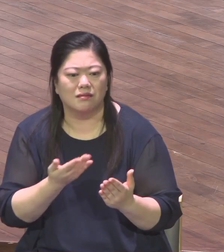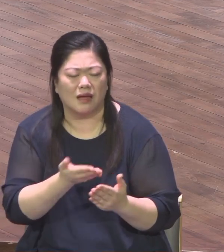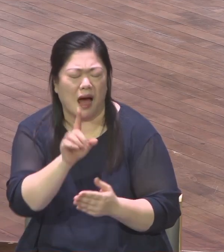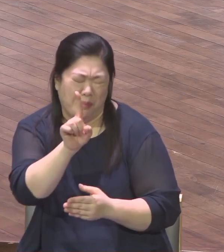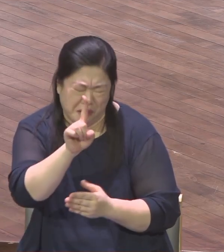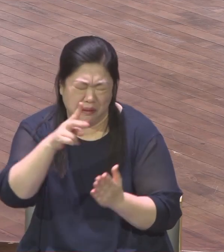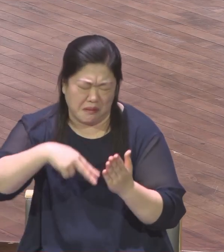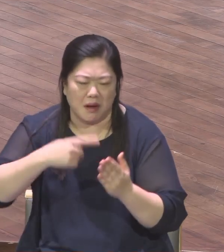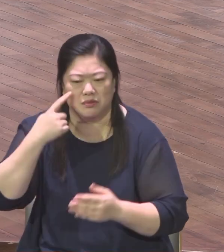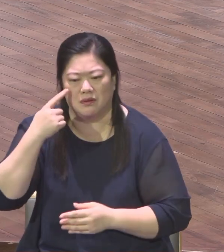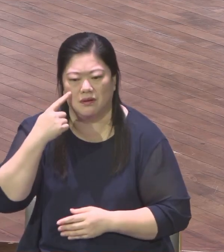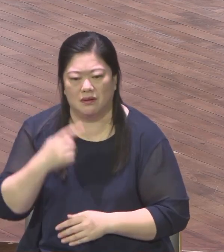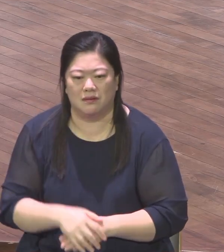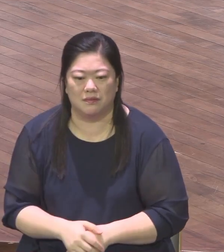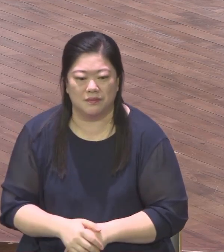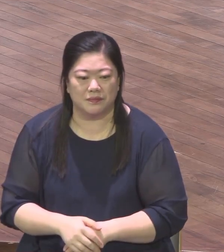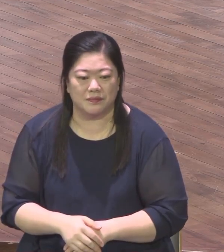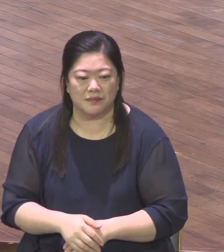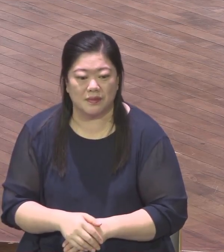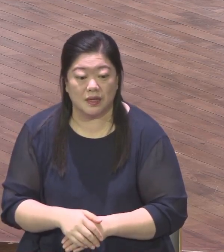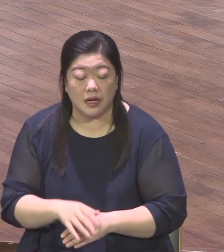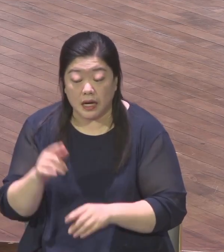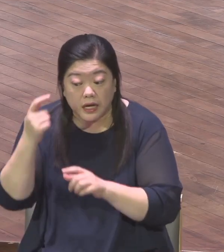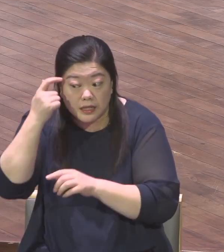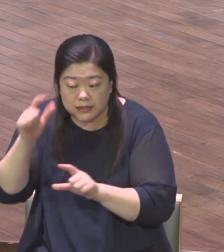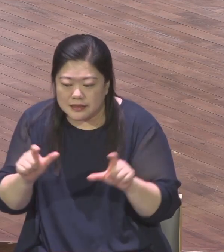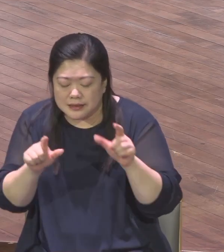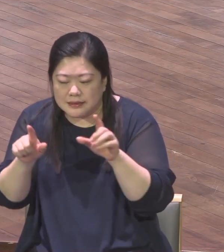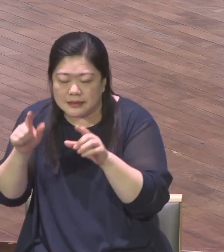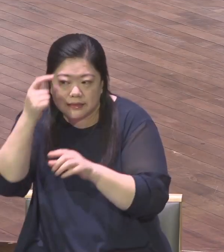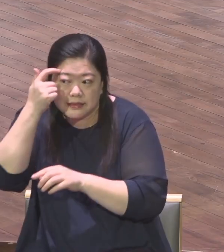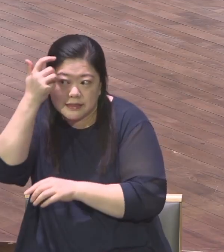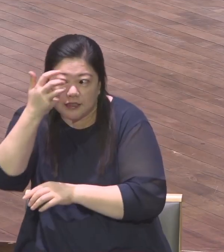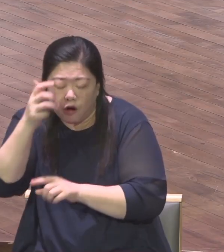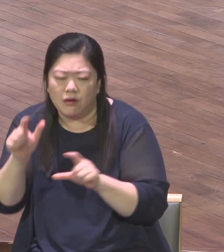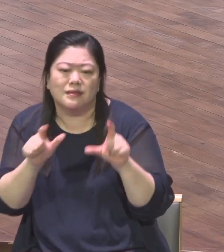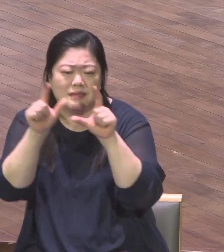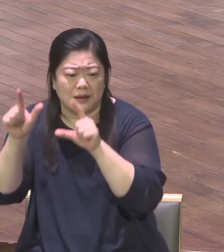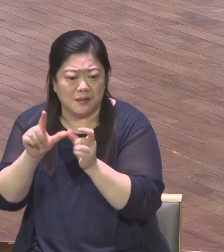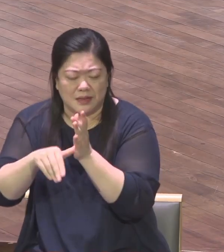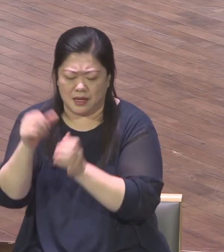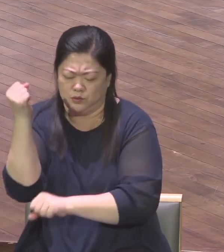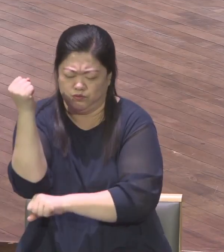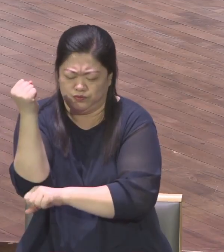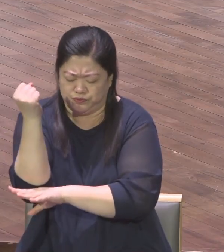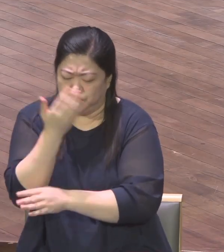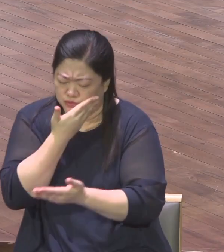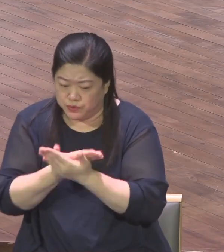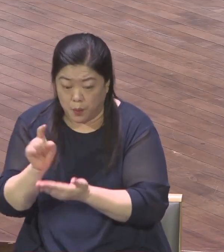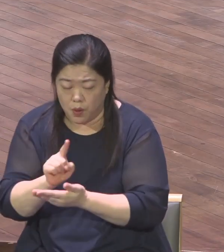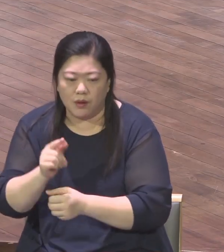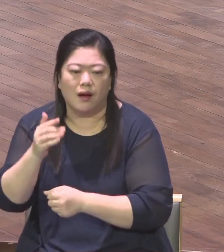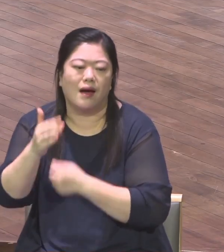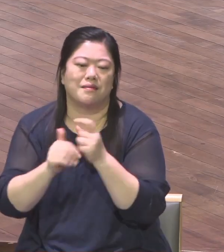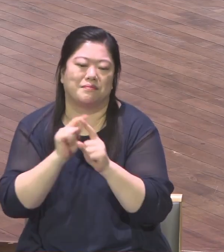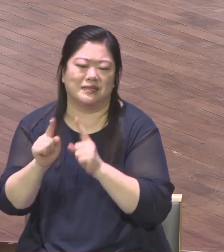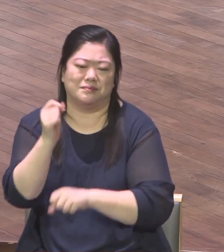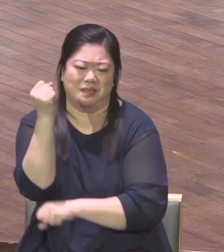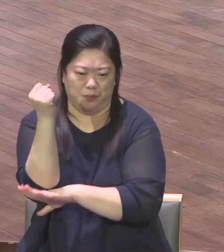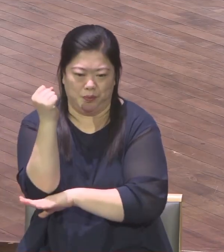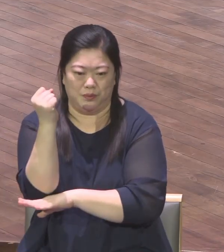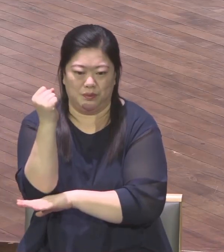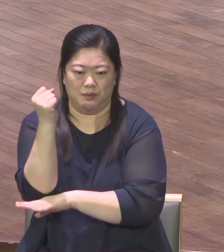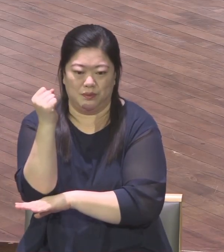원칙, 영적 삶의 원칙이 있습니다. 그 원칙이 뭐냐? 하나님의 말씀대로.